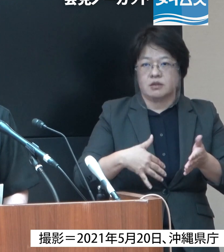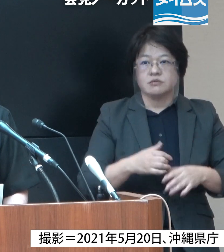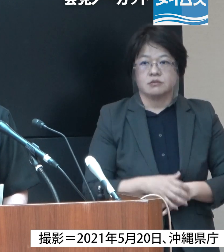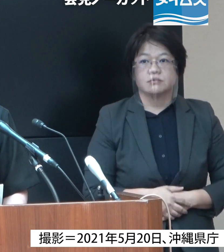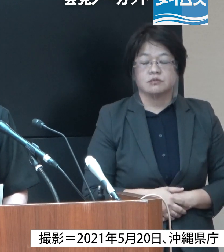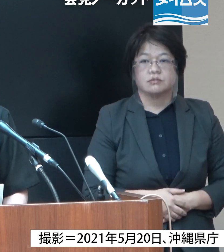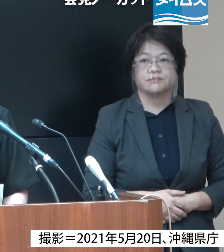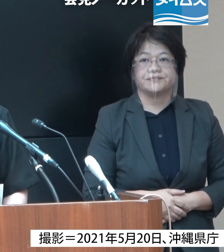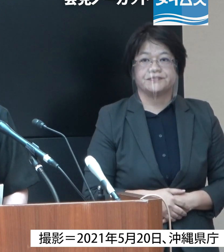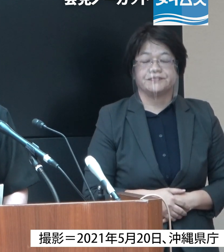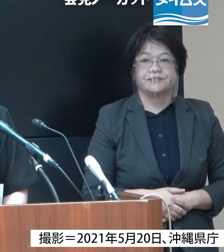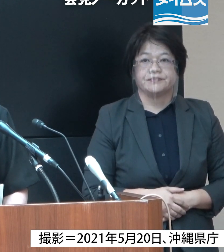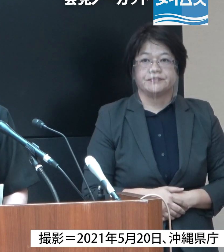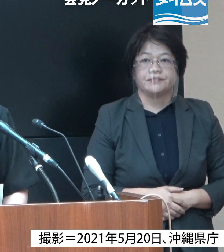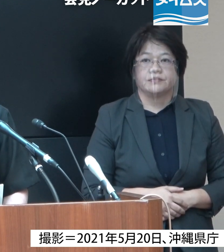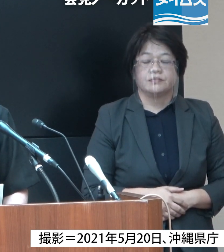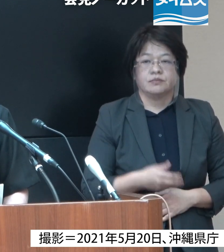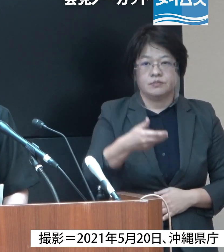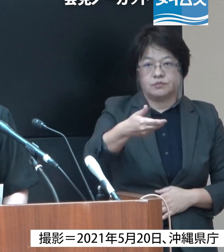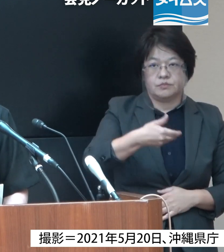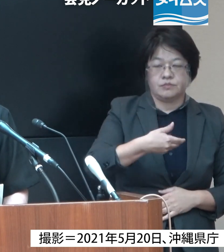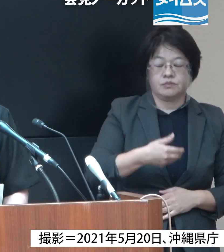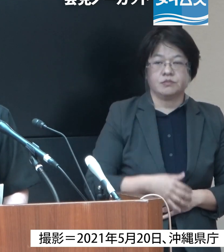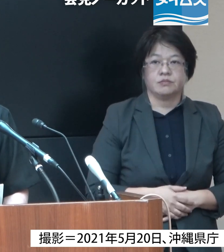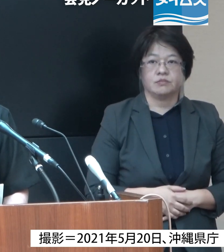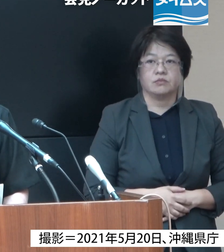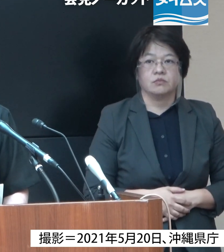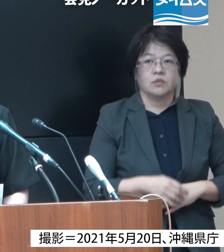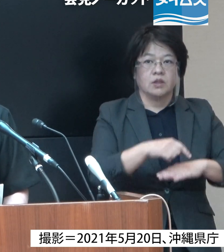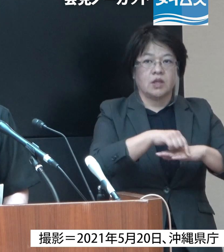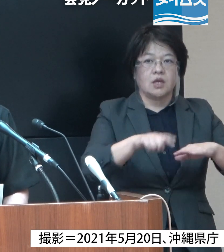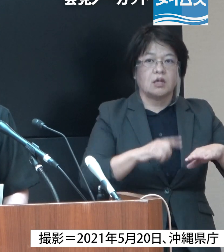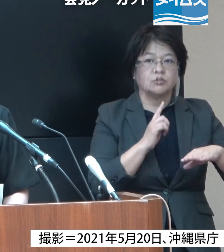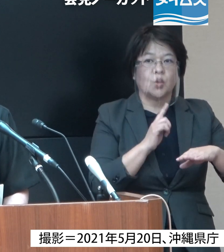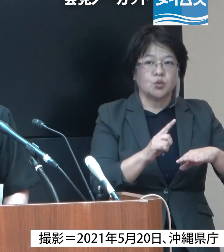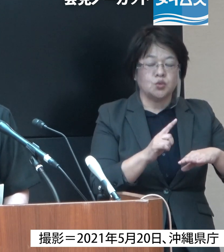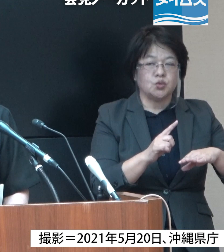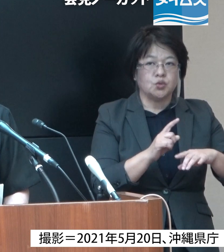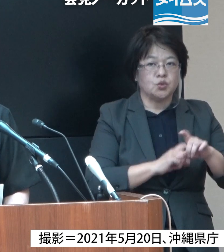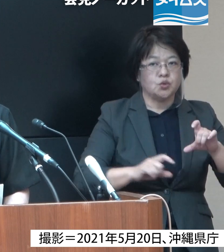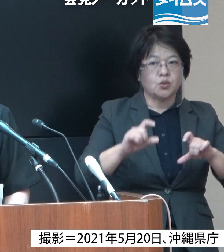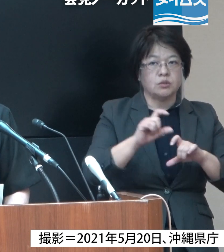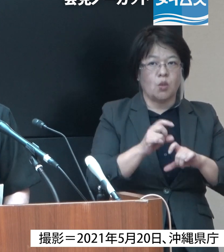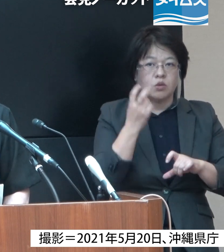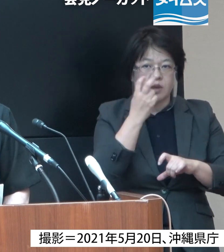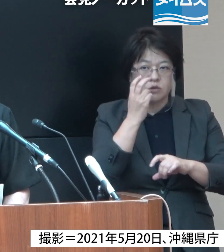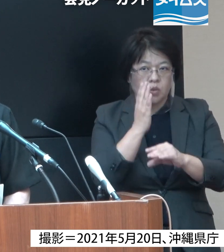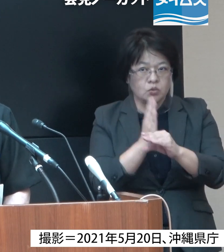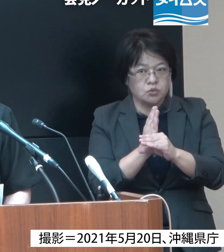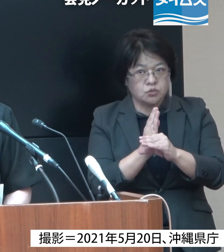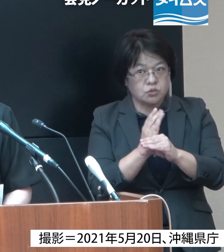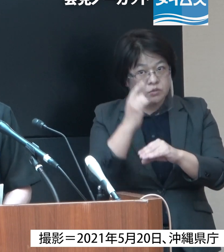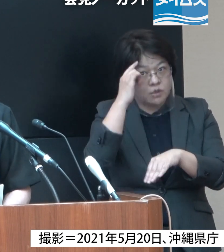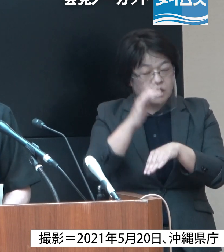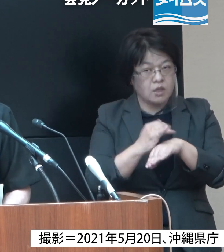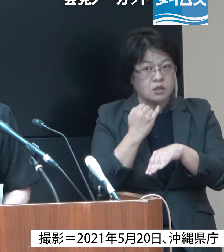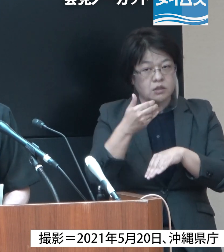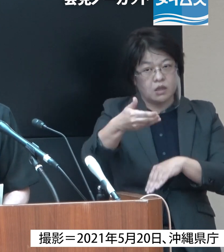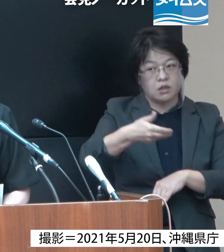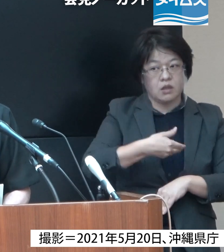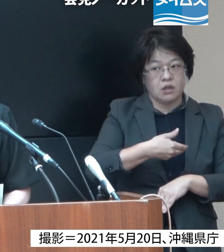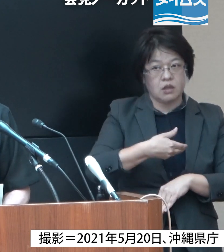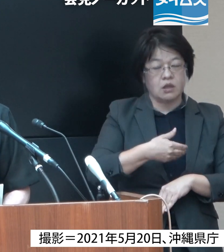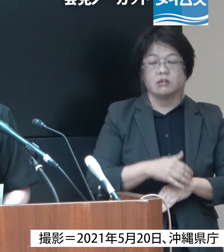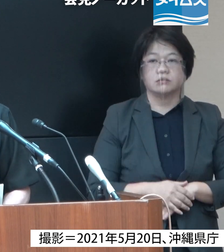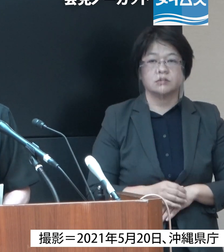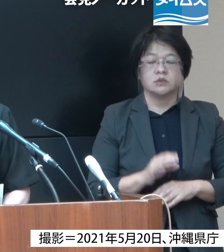ません。 じゃあ計画というよりは検討しているというような感じですかね。 あ、いえ、計